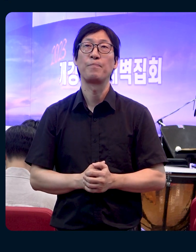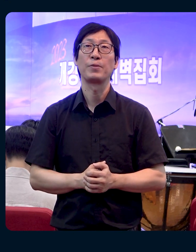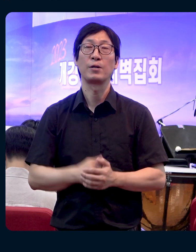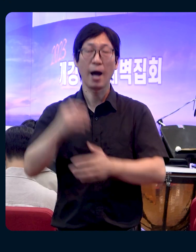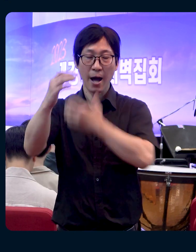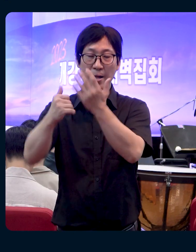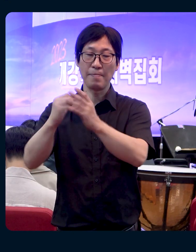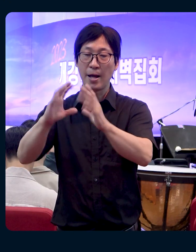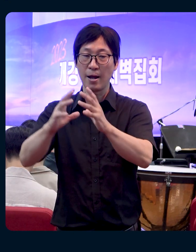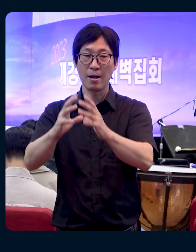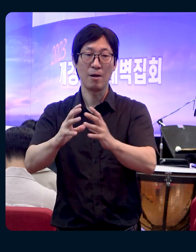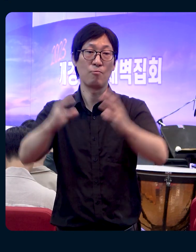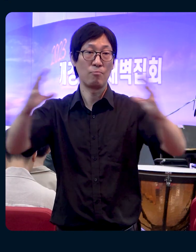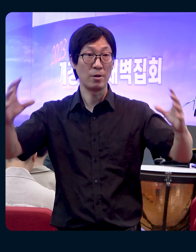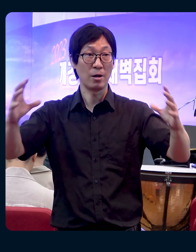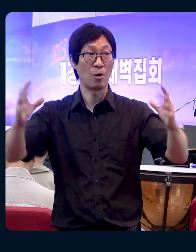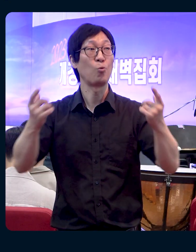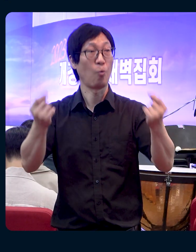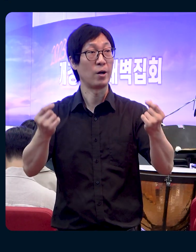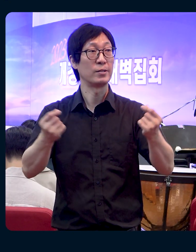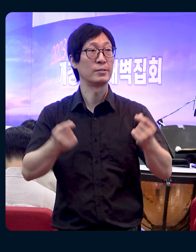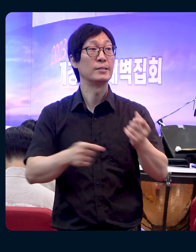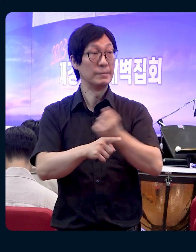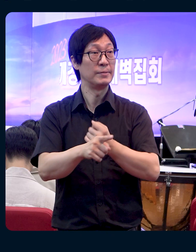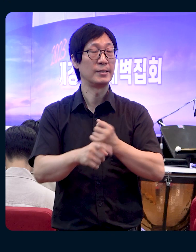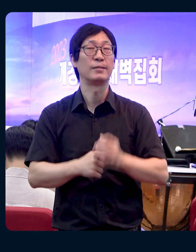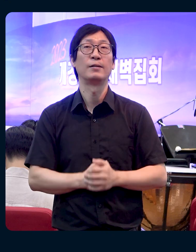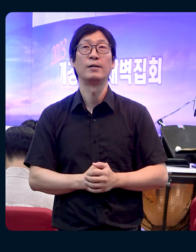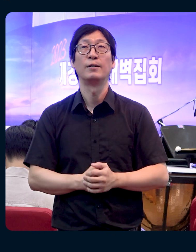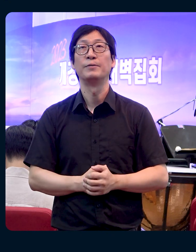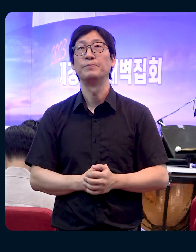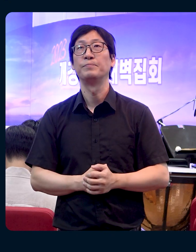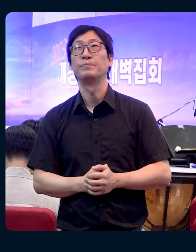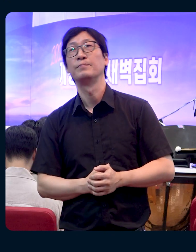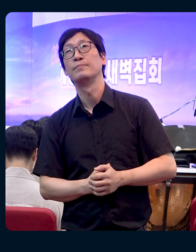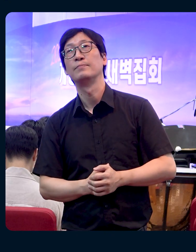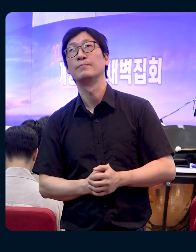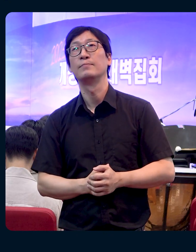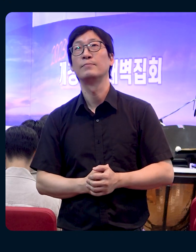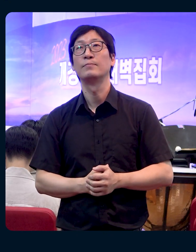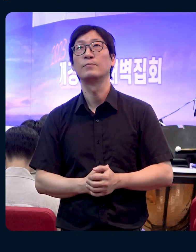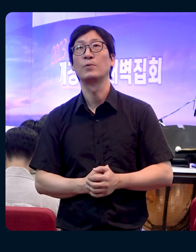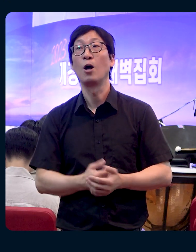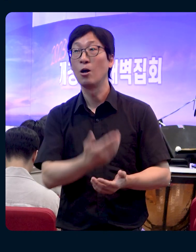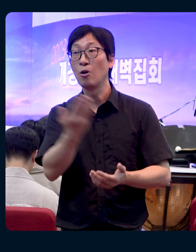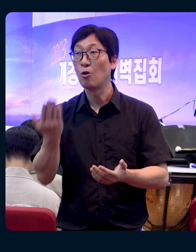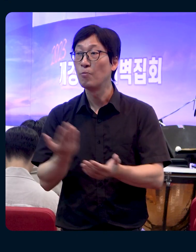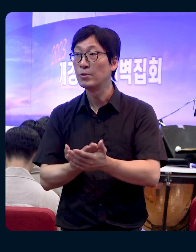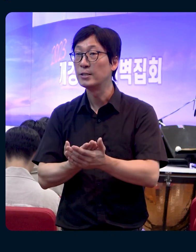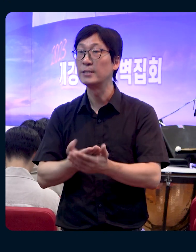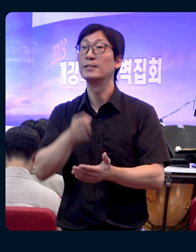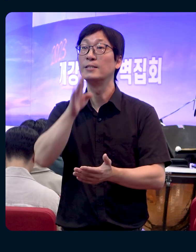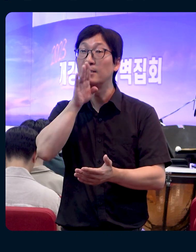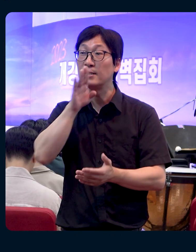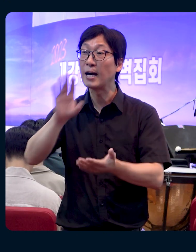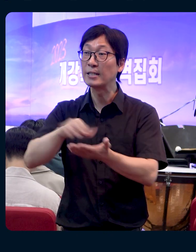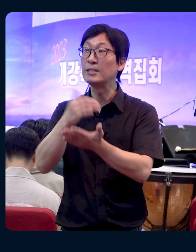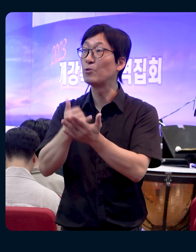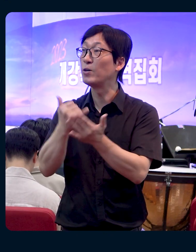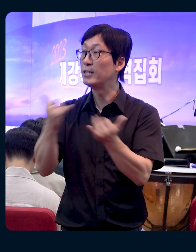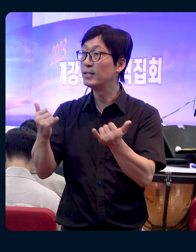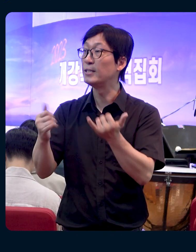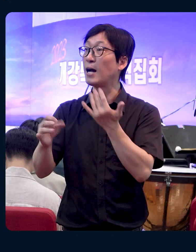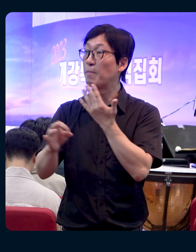확장과 절대적으로 연결되어 있어요. 그래서 정말 중요한 겁니다. 여러분이 참된 그리스도인이라고